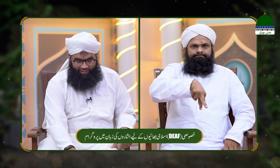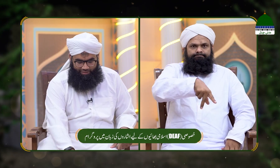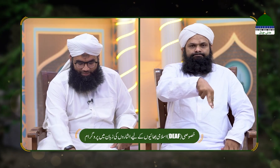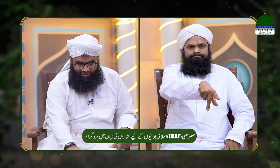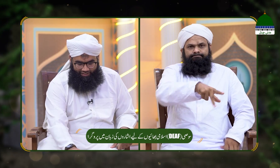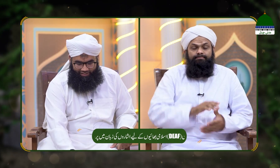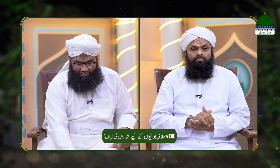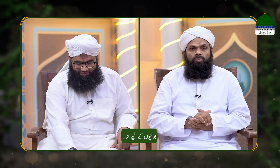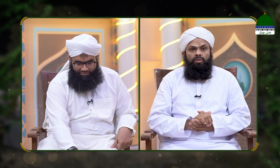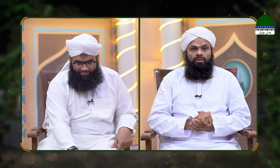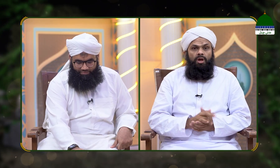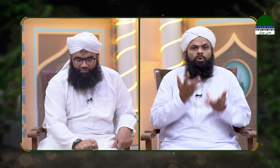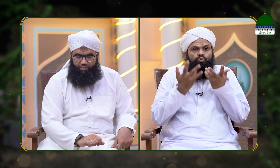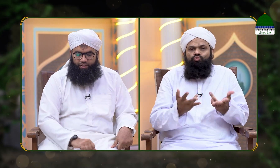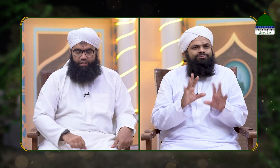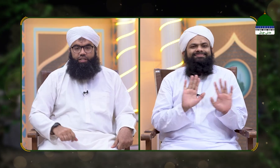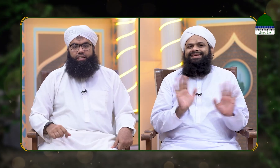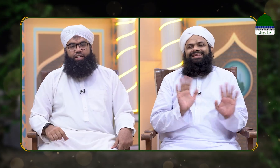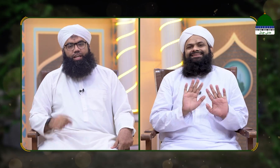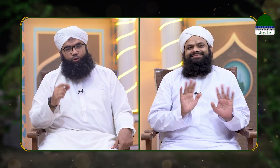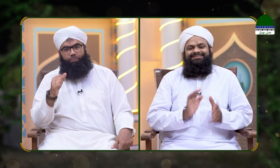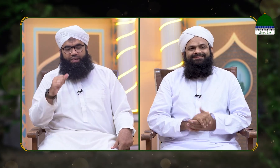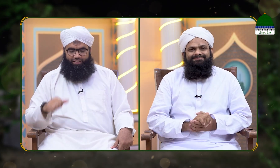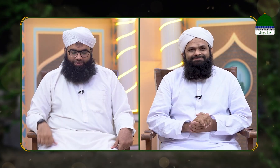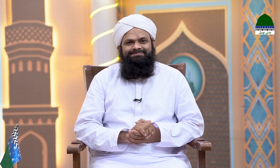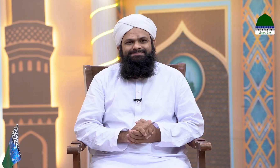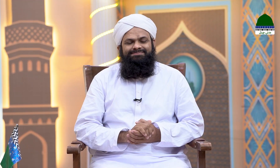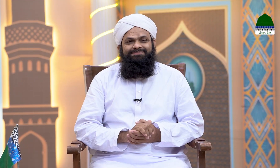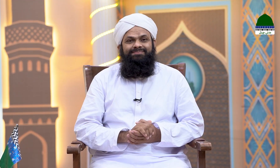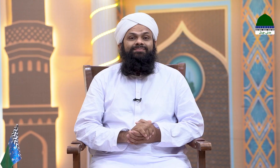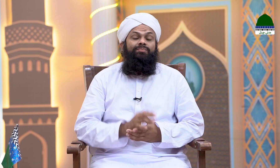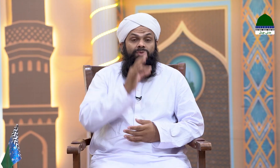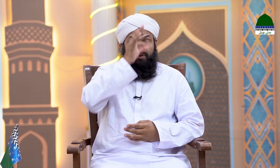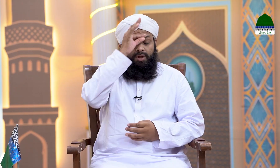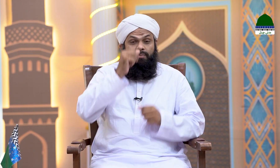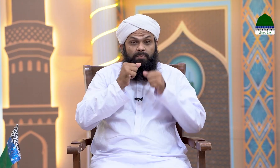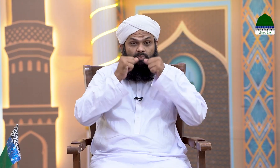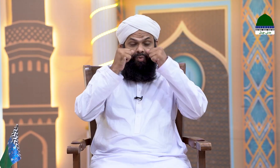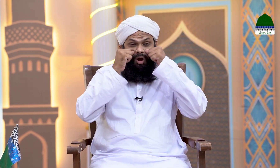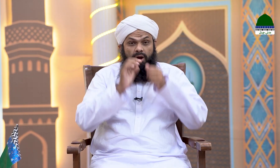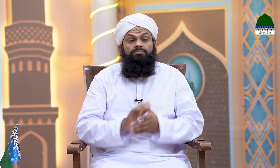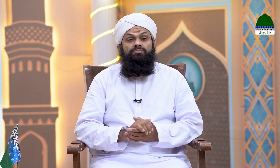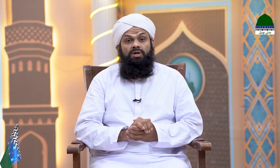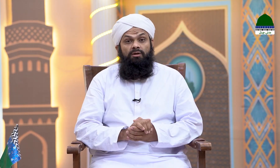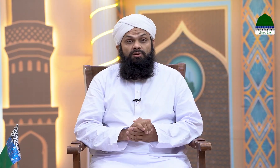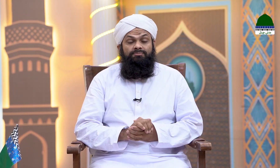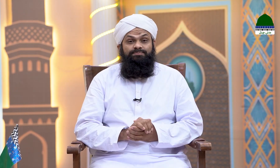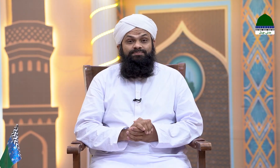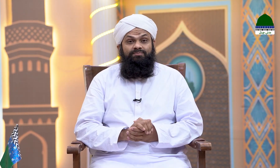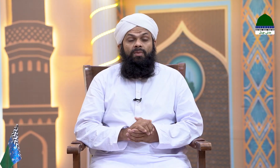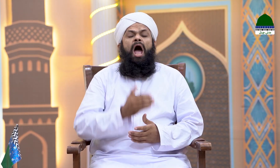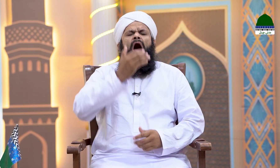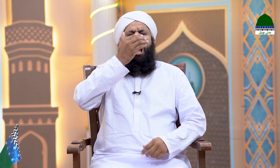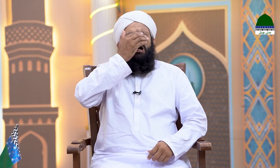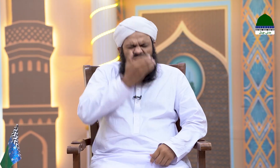تھے۔ سبحان اللہ۔ ایک اور پیاری ادا، سرور کائنات صلی اللہ علیہ وآلہ وسلم بلند آواز سے